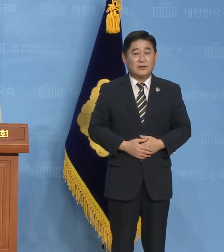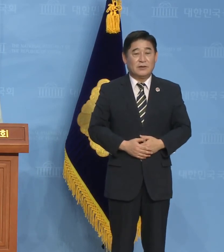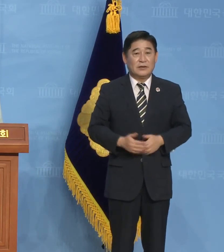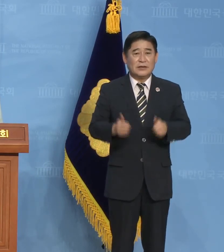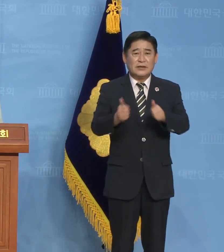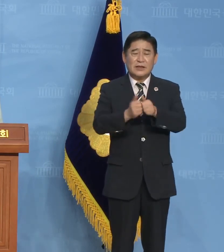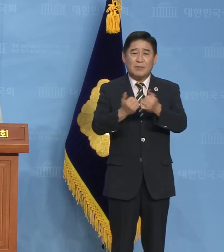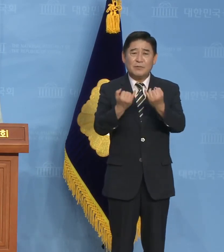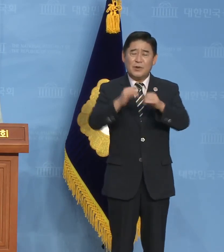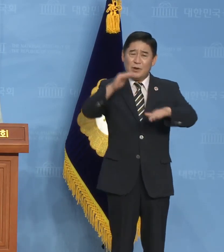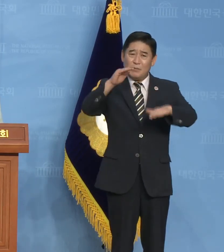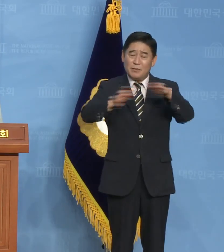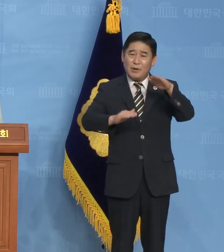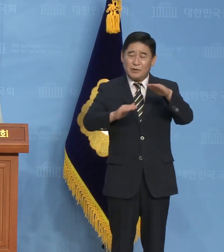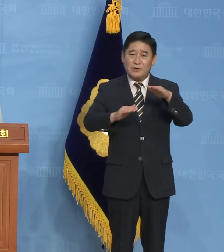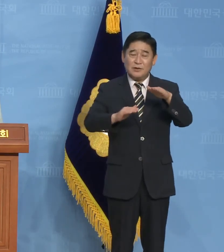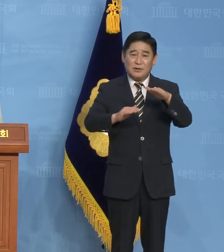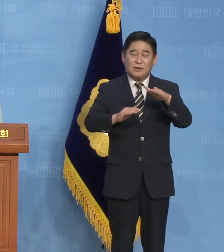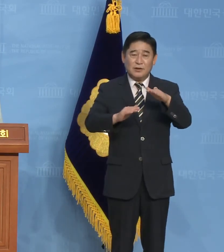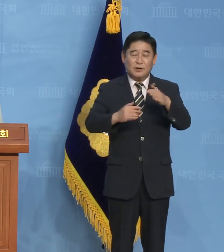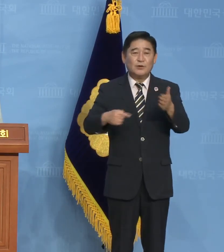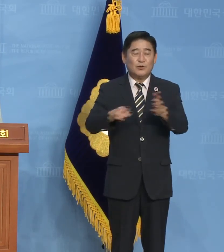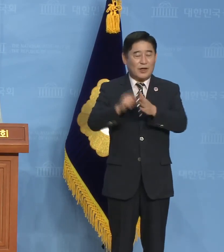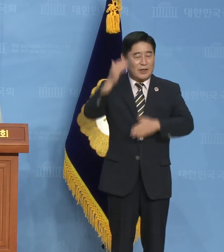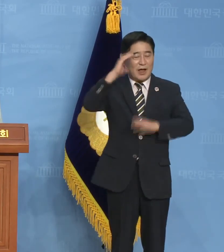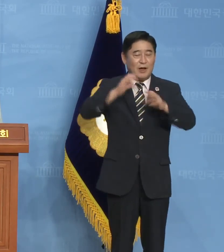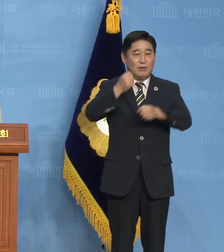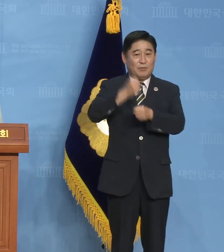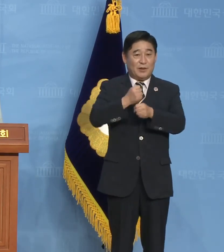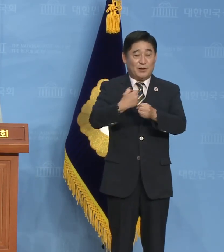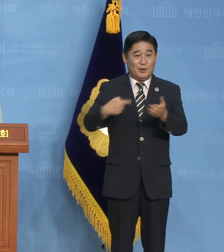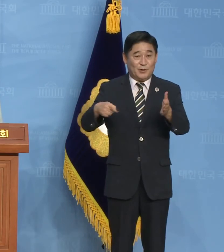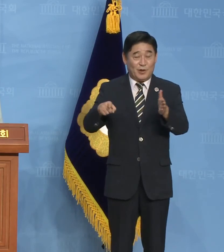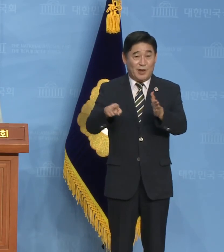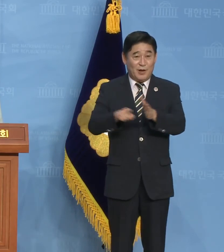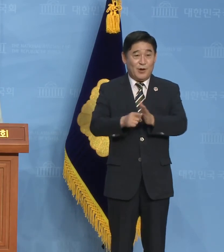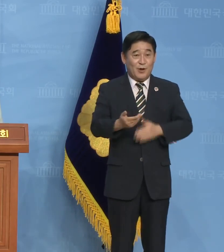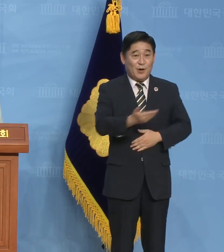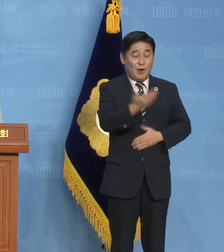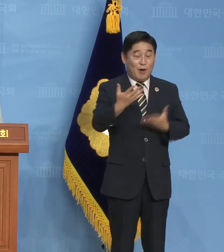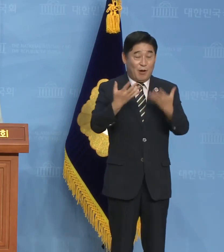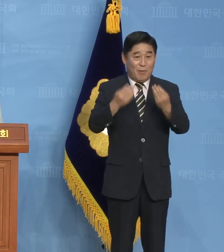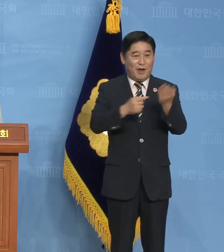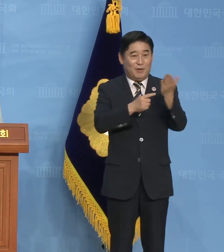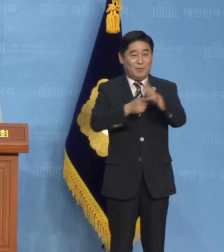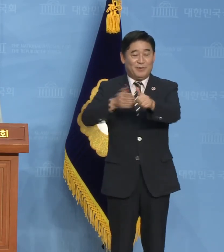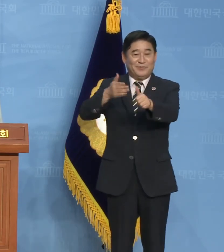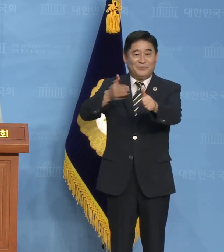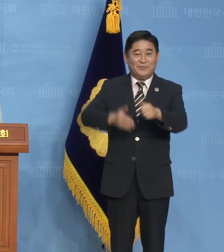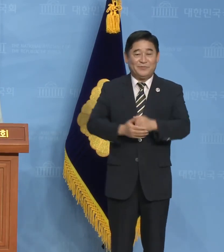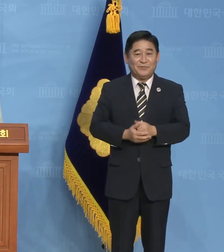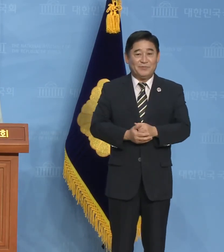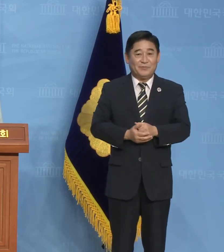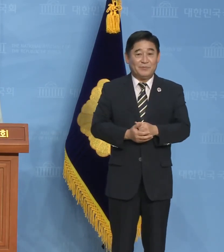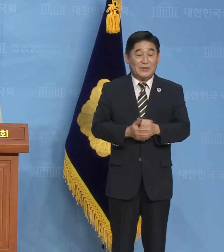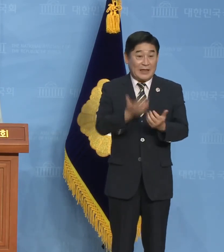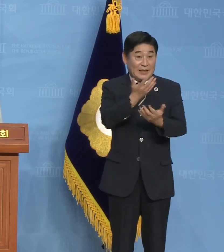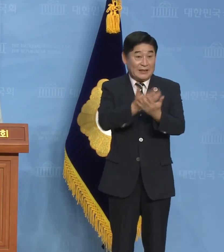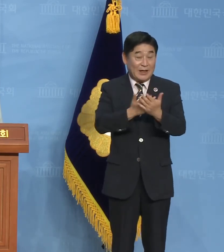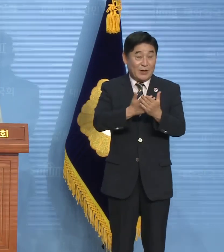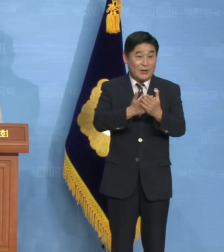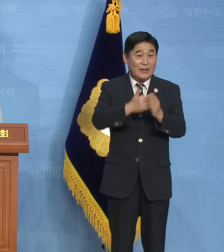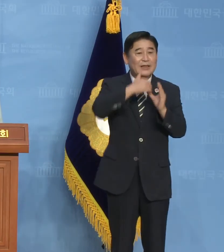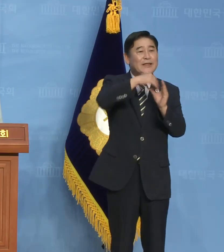성평등한 대한민국 만들어 나갈 수 있도록 기자분들의 많은 보도를 부탁드립니다. 보도자료는